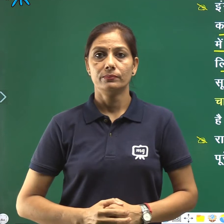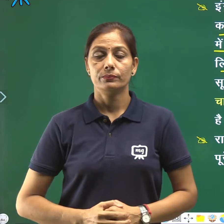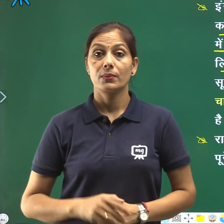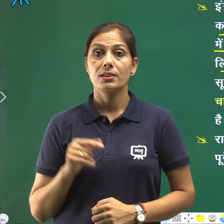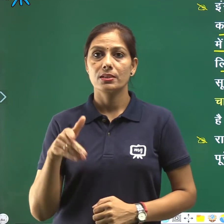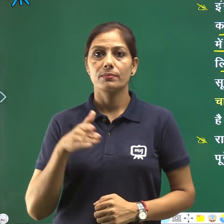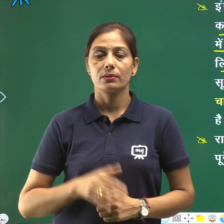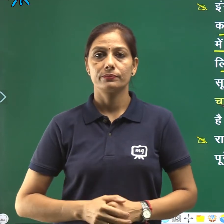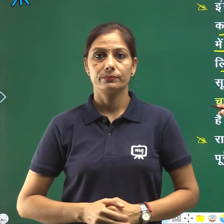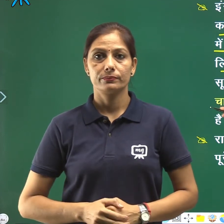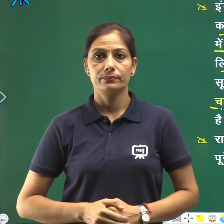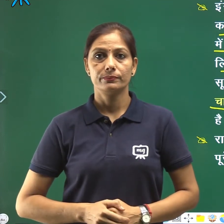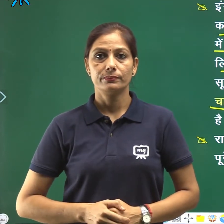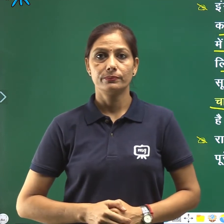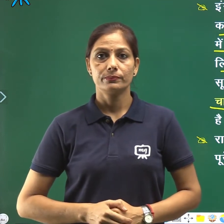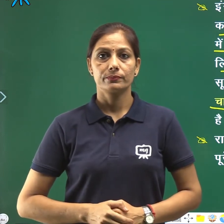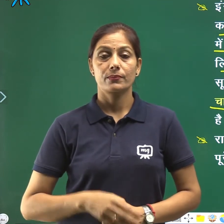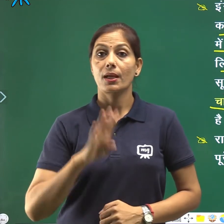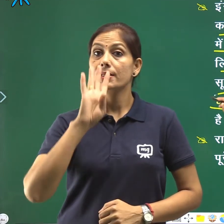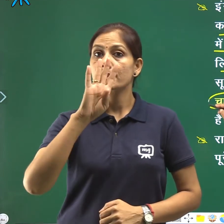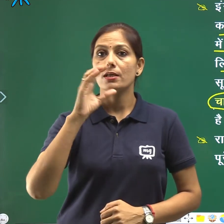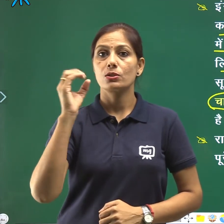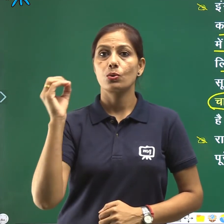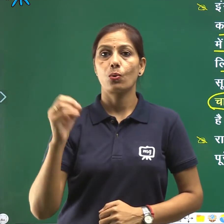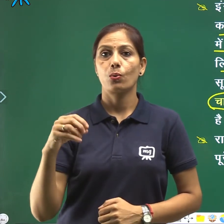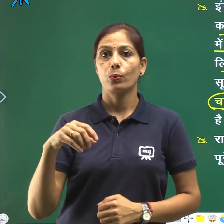जिस पर 400 पौंड का